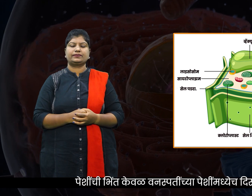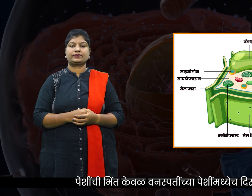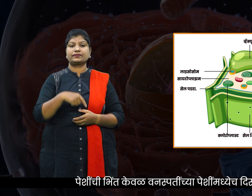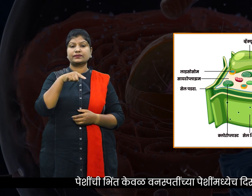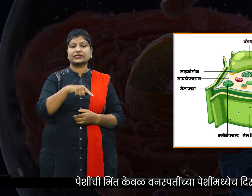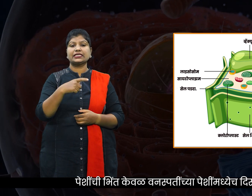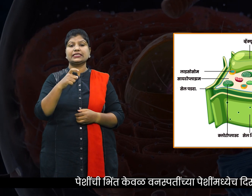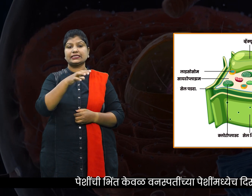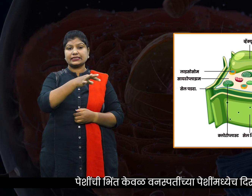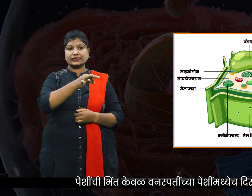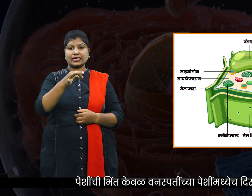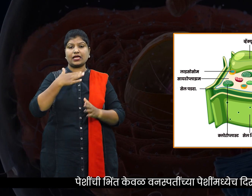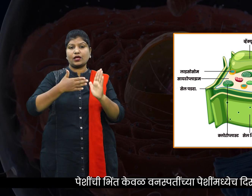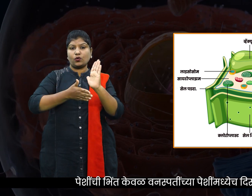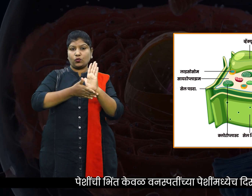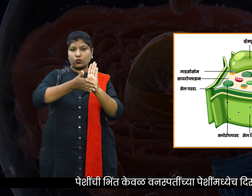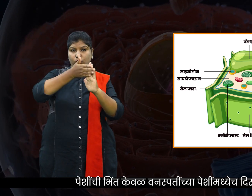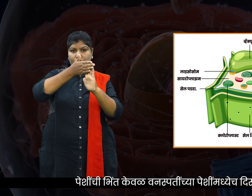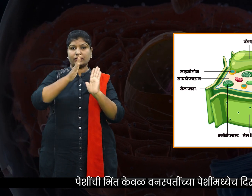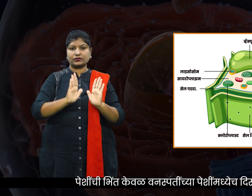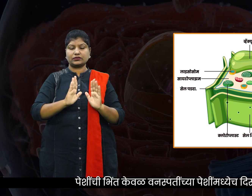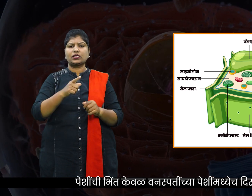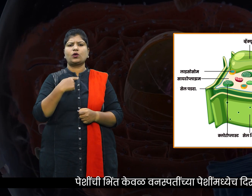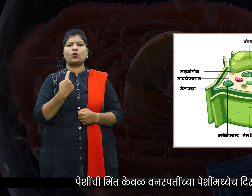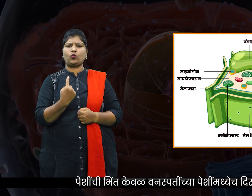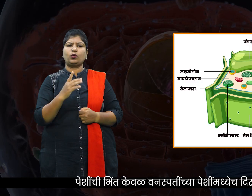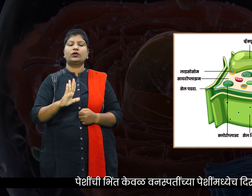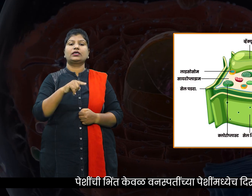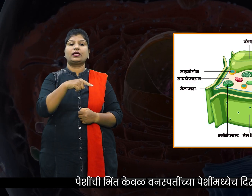पेशींची भिंत केवळ वनस्पतीच्या पेशीमध्येच दिसून येतात.